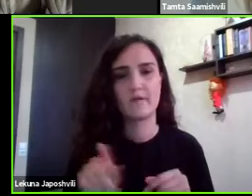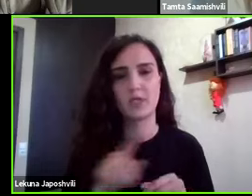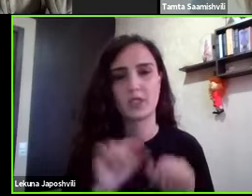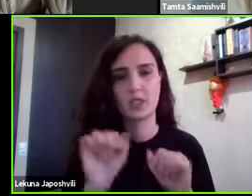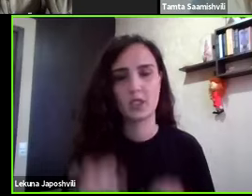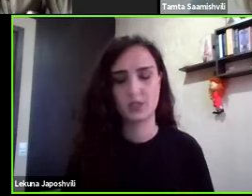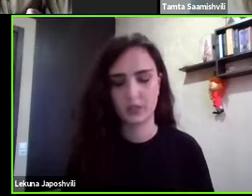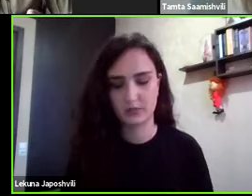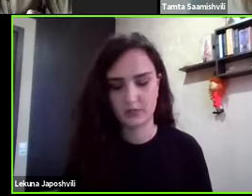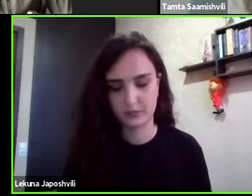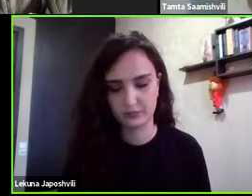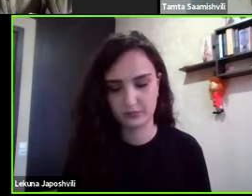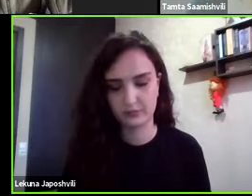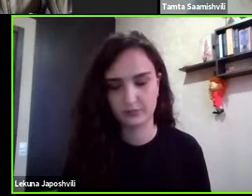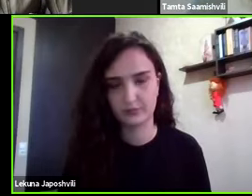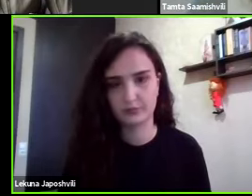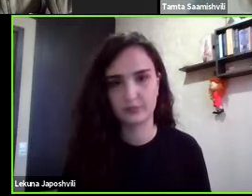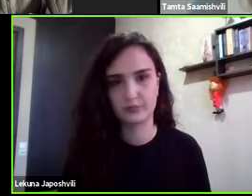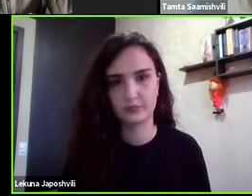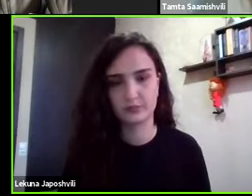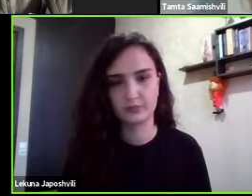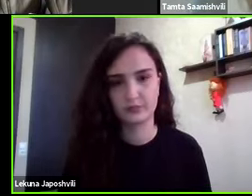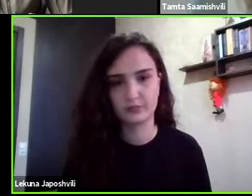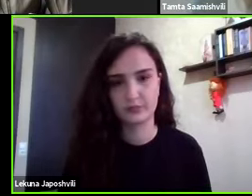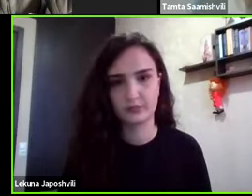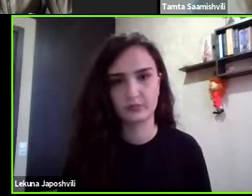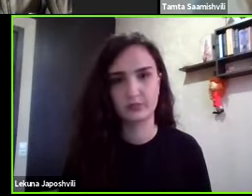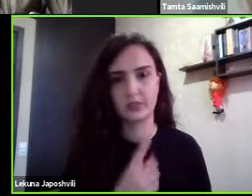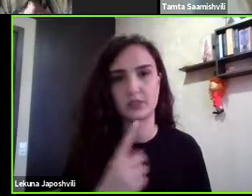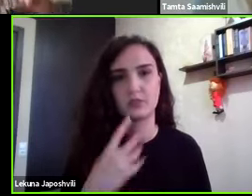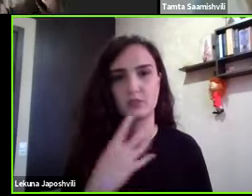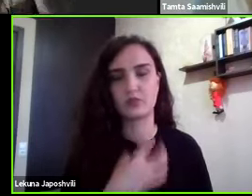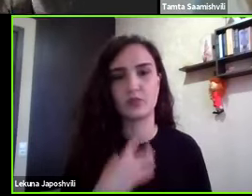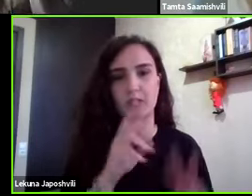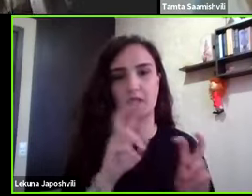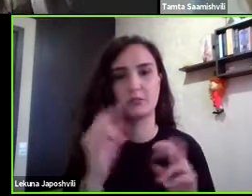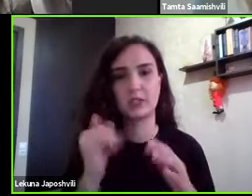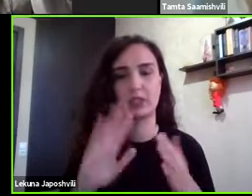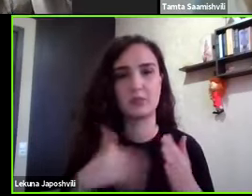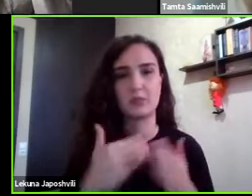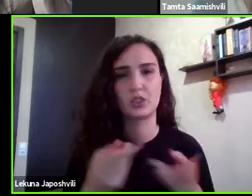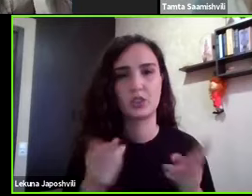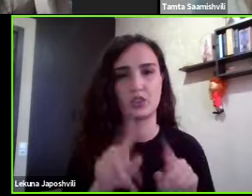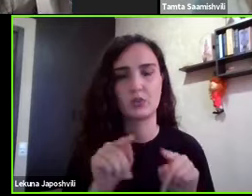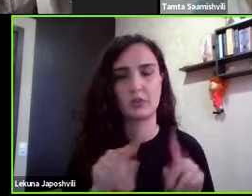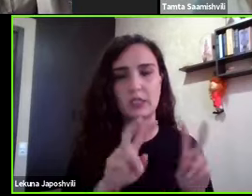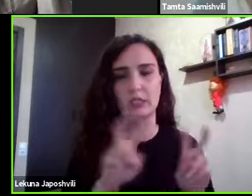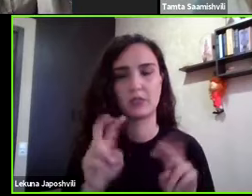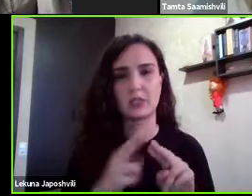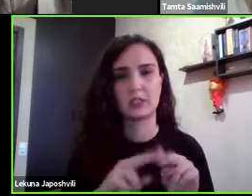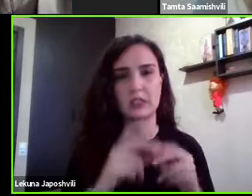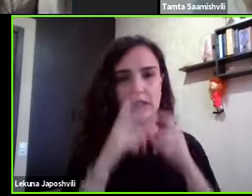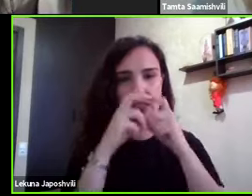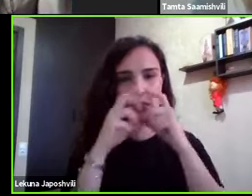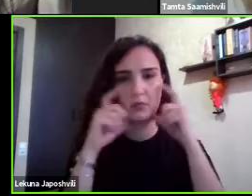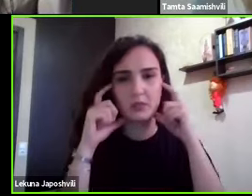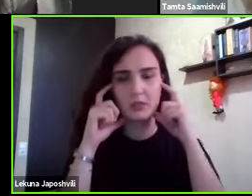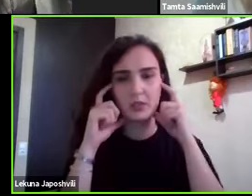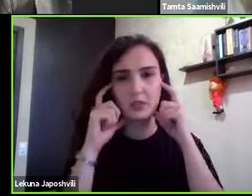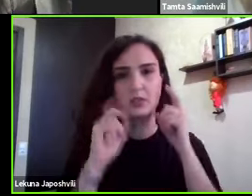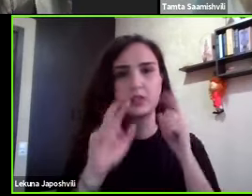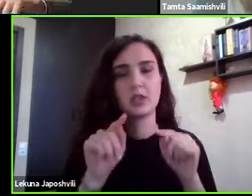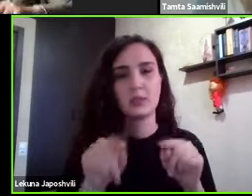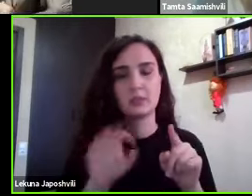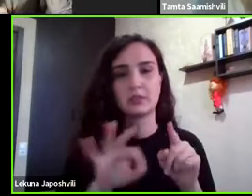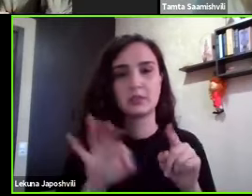დაიცავს. და ერთ-ერთი ყველაზე აქტუალური თემა, დღემდე რჩება აქტუალურ თემად, ეს არის ნიღბები. და